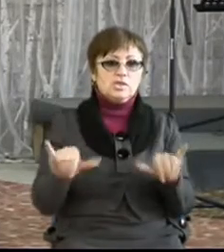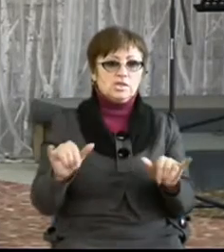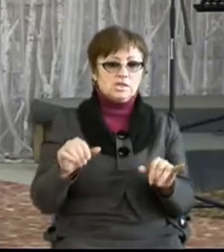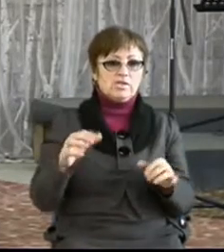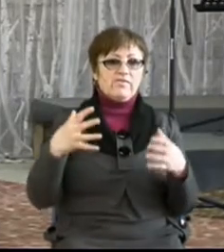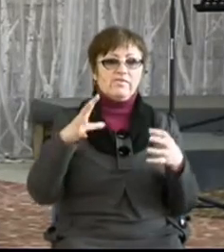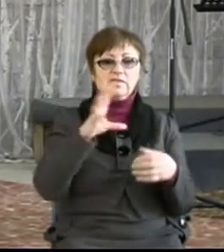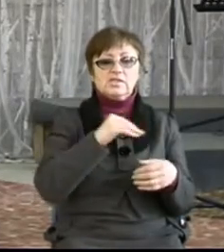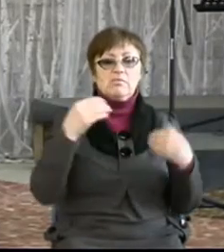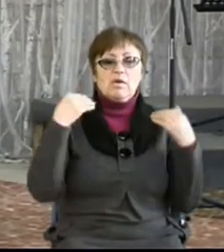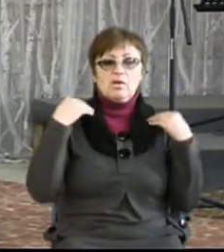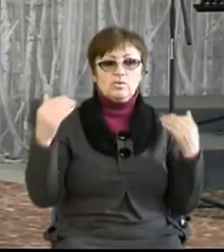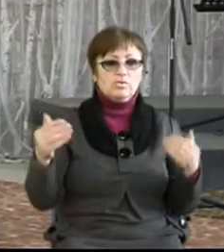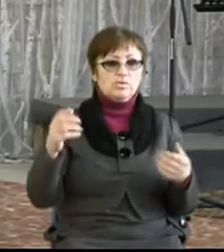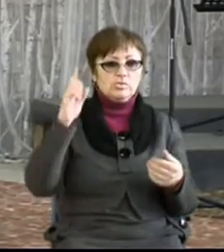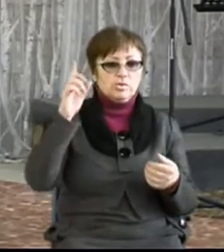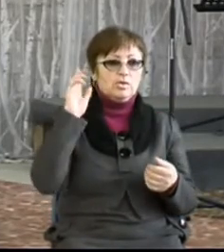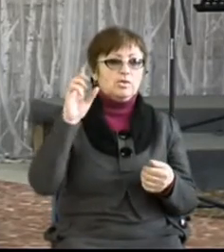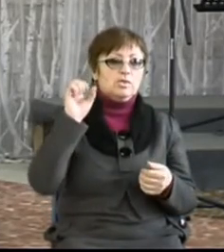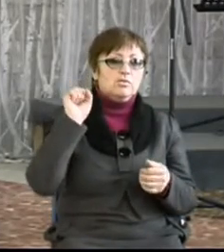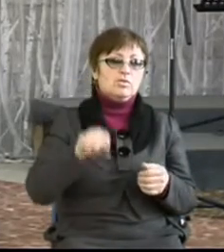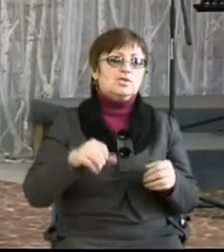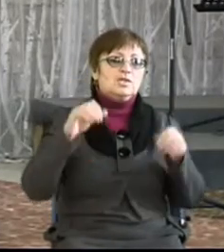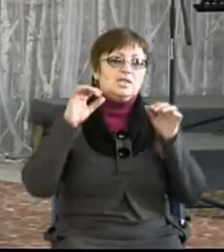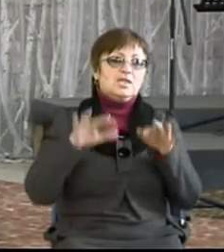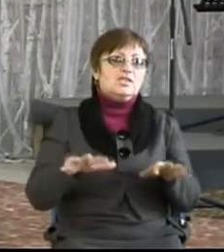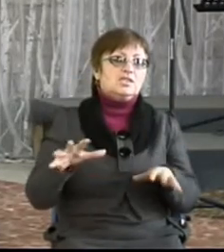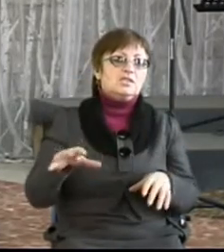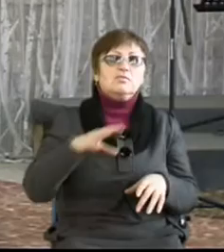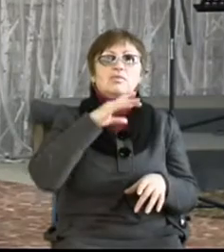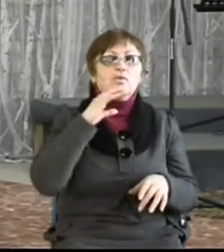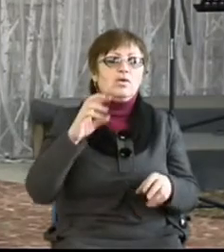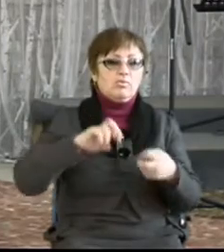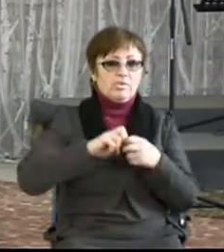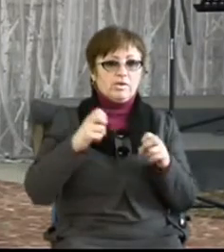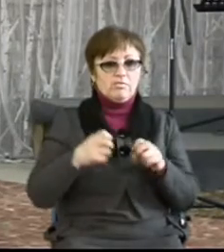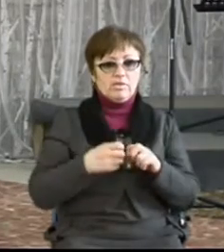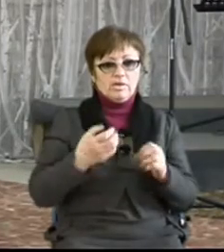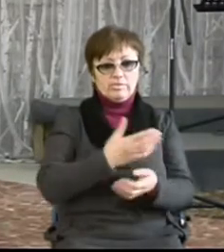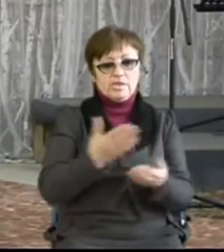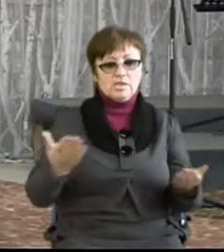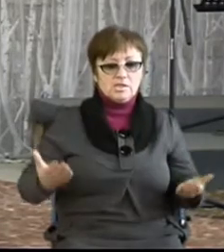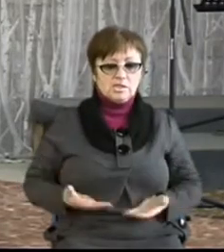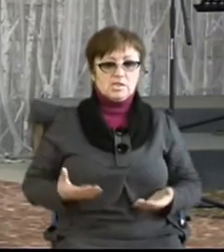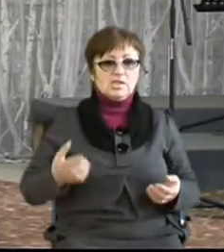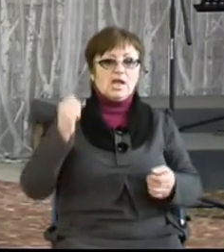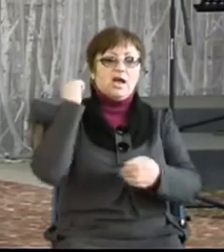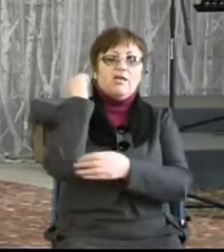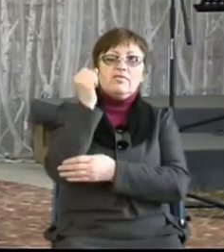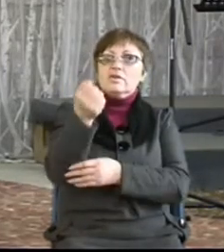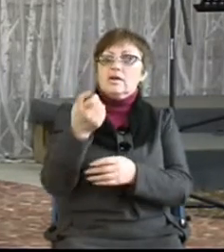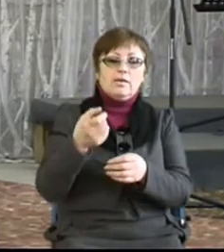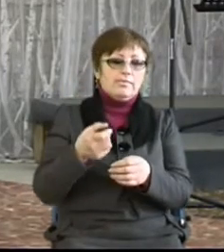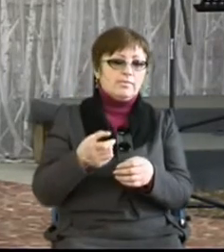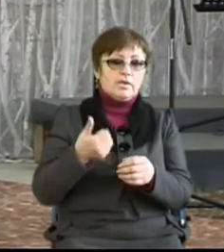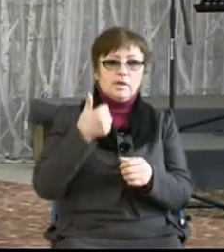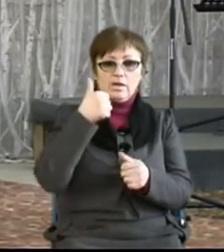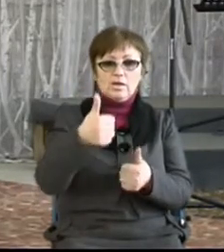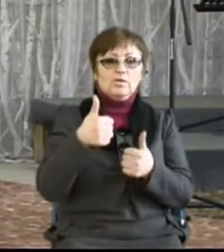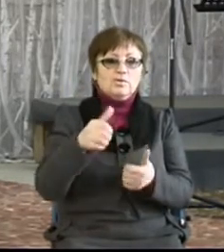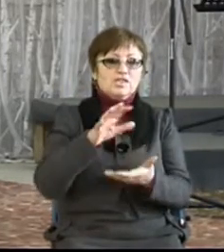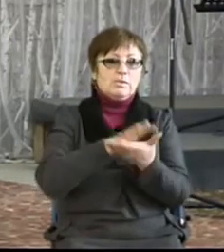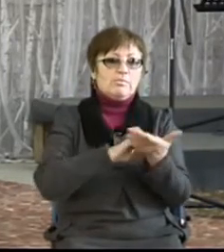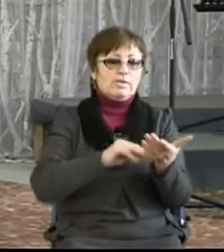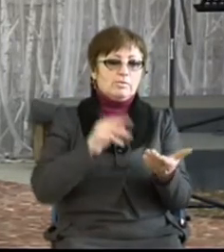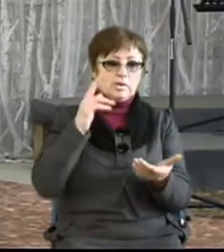это всемогущий Бог, который может разрешить многие проблемы в нашей жизни. И Авраам является для нас замечательным примером, что это тот человек,